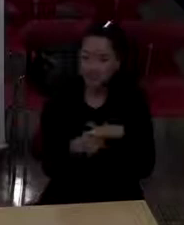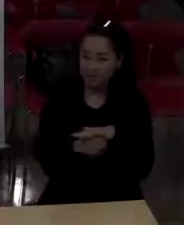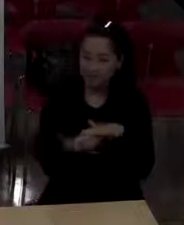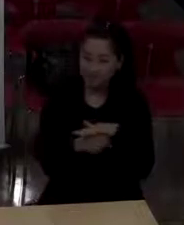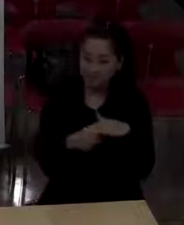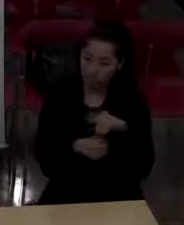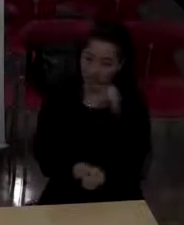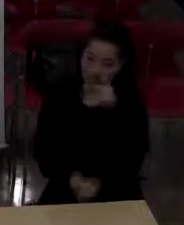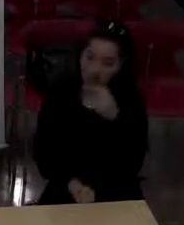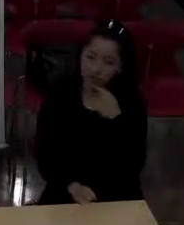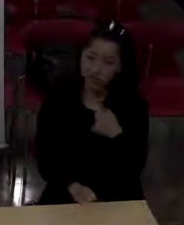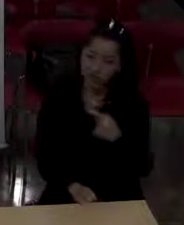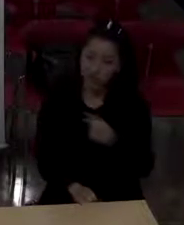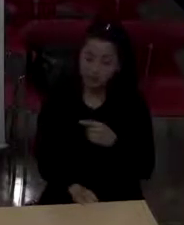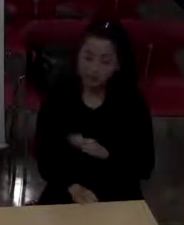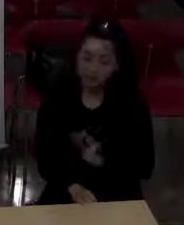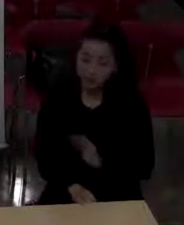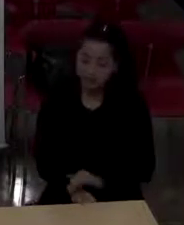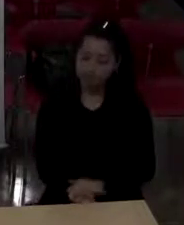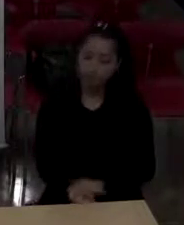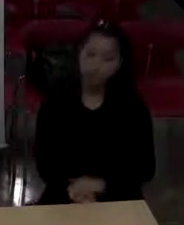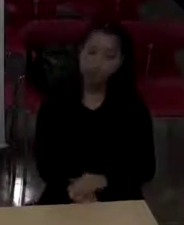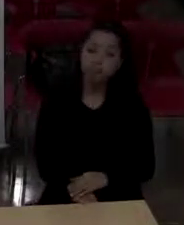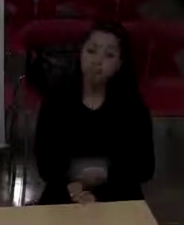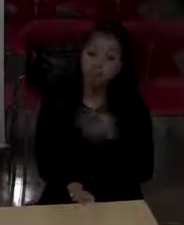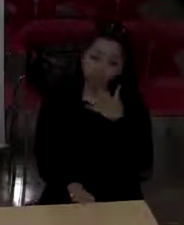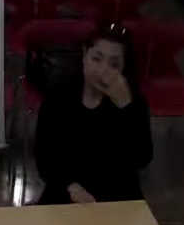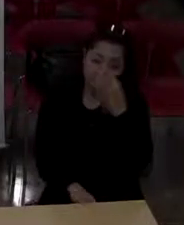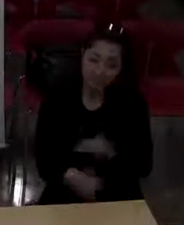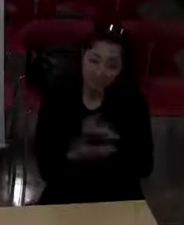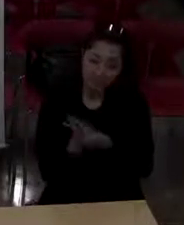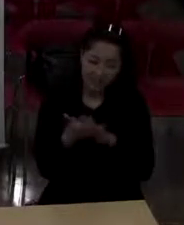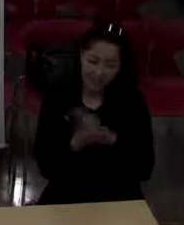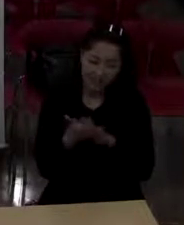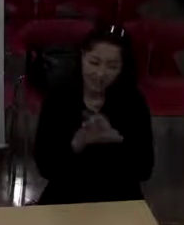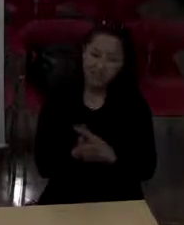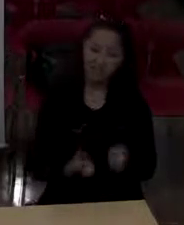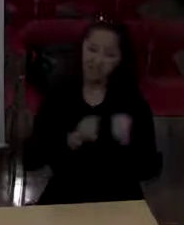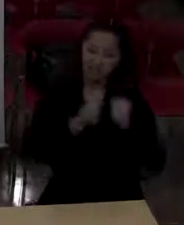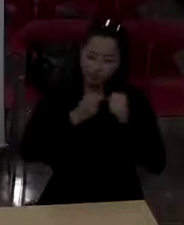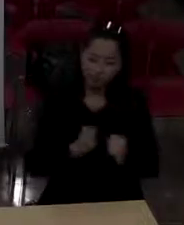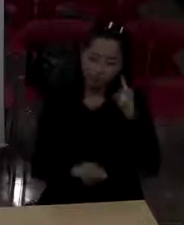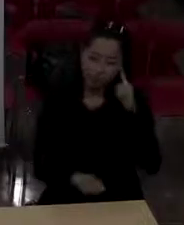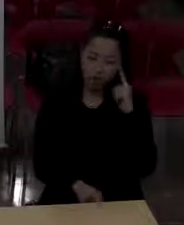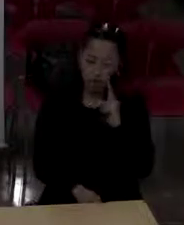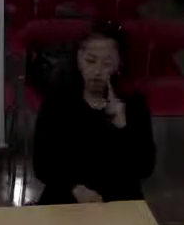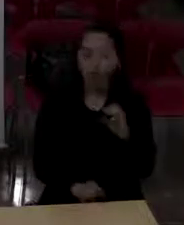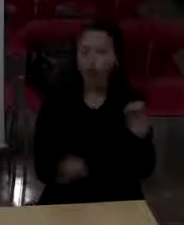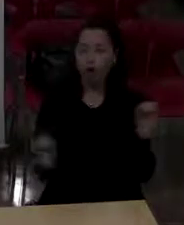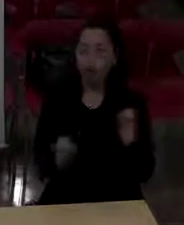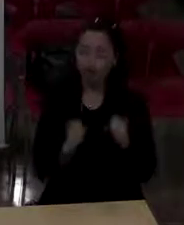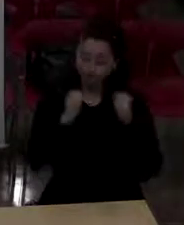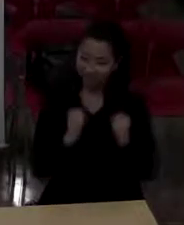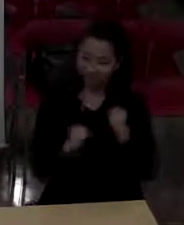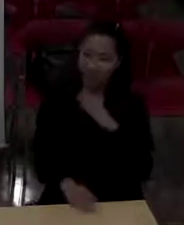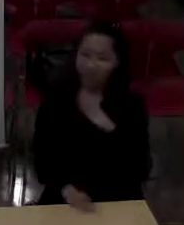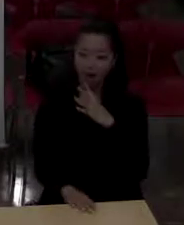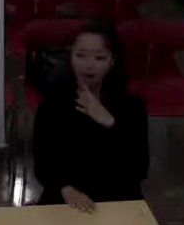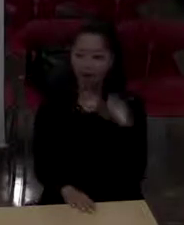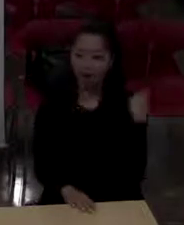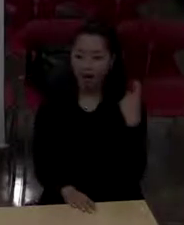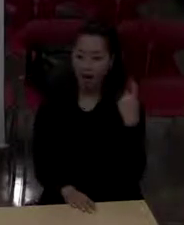de pronto mucha población sorda que sea competente en una lengua o en la otra. Ha pasado de pronto los años y no